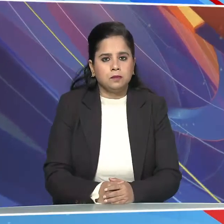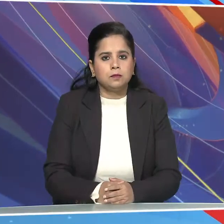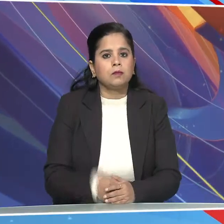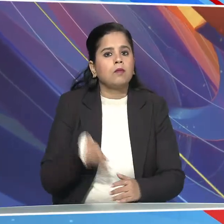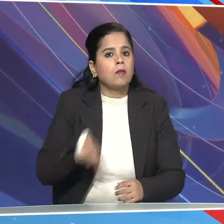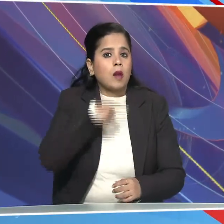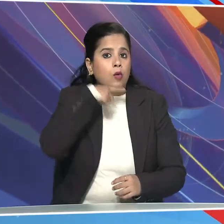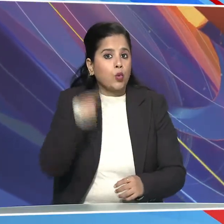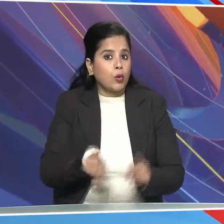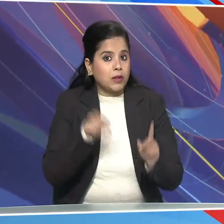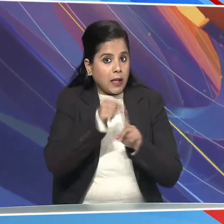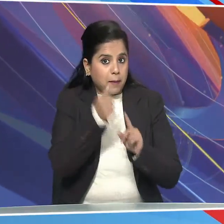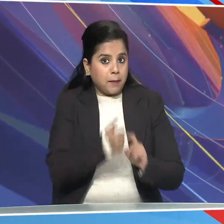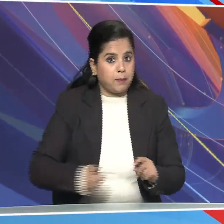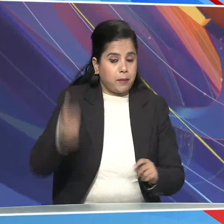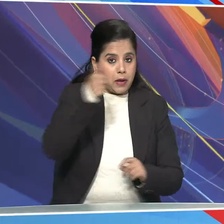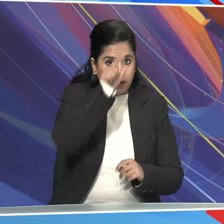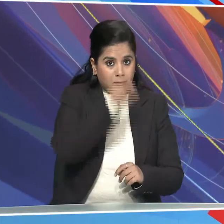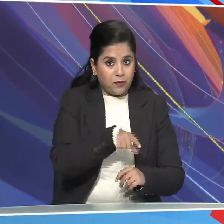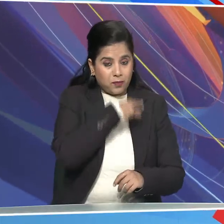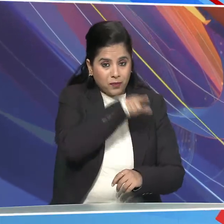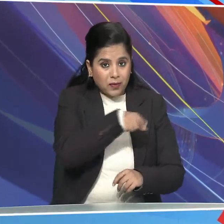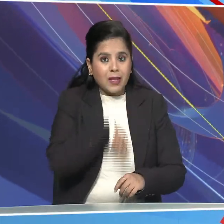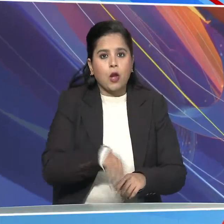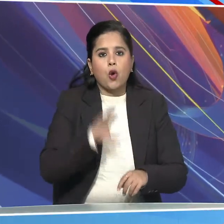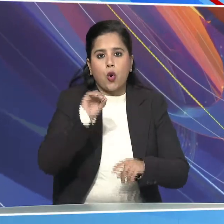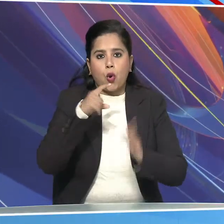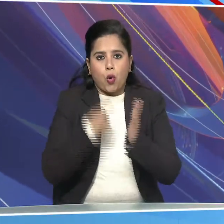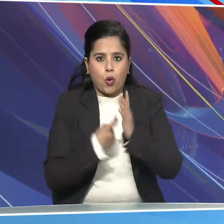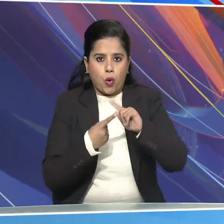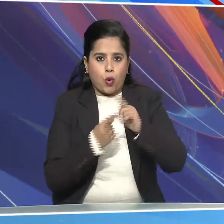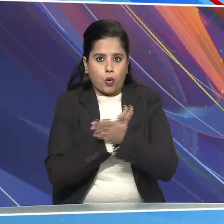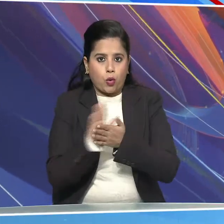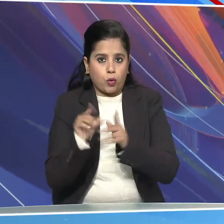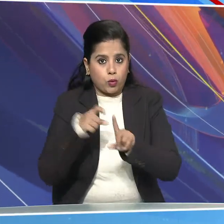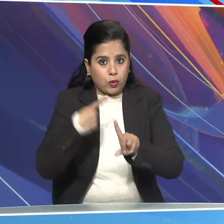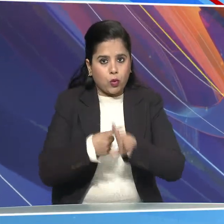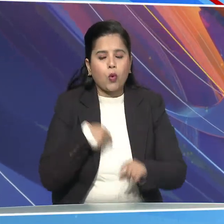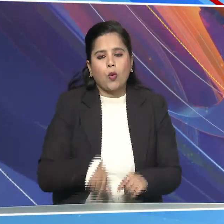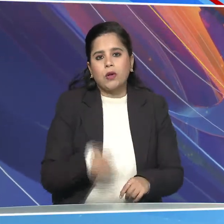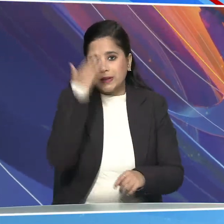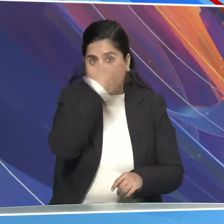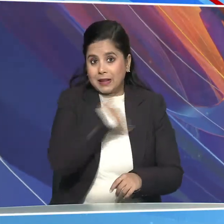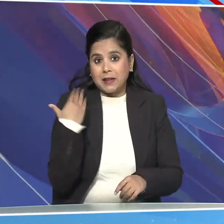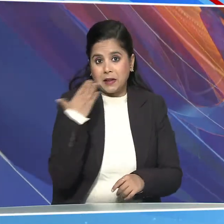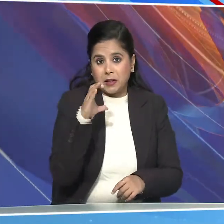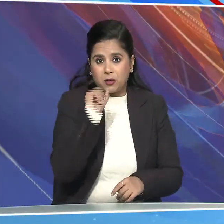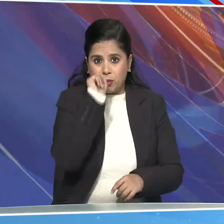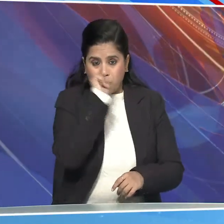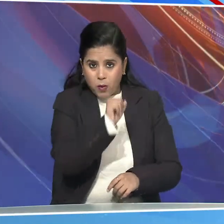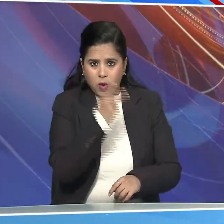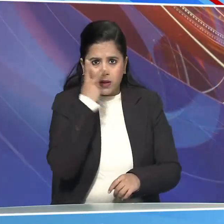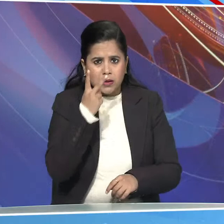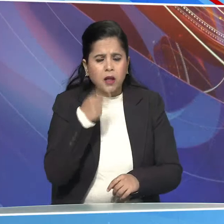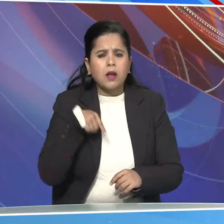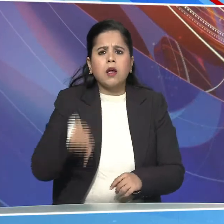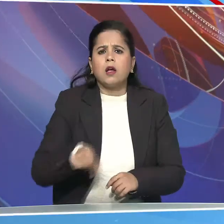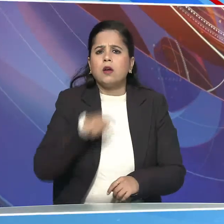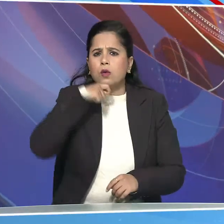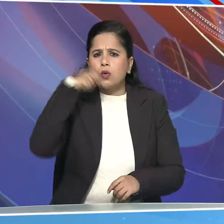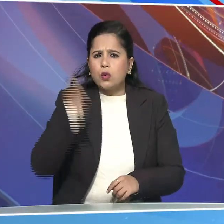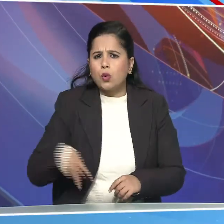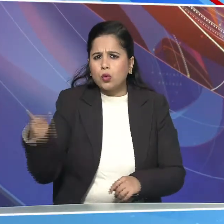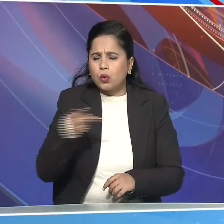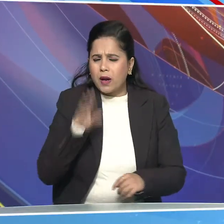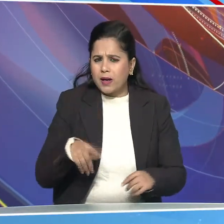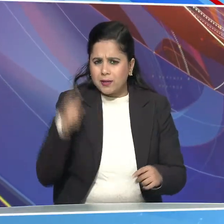रूसी राष्ट्रपति ने औरतों डॉग्स क्रिसमस को देखते हुए यूक्रेन के साथ जारी संघर्ष के बीच